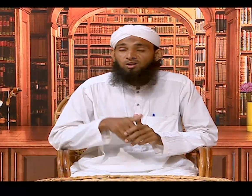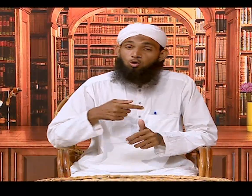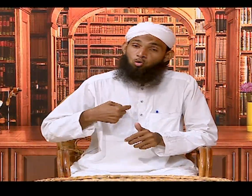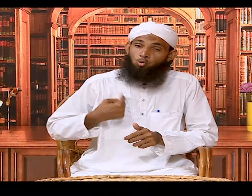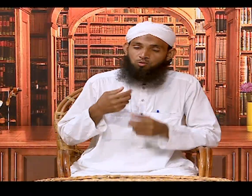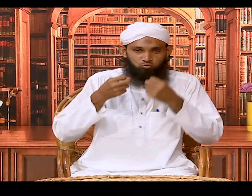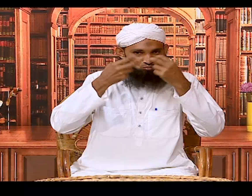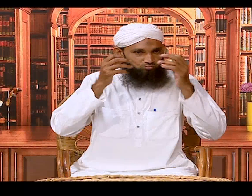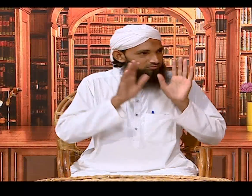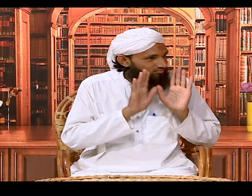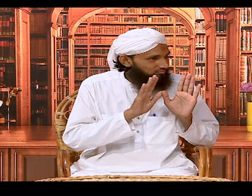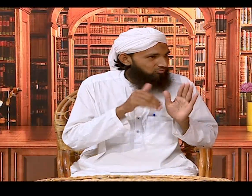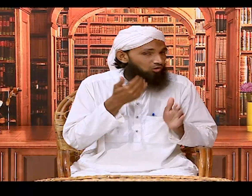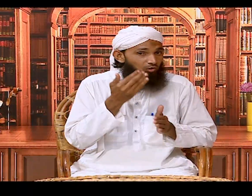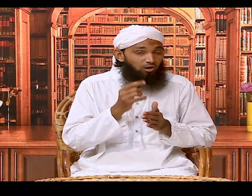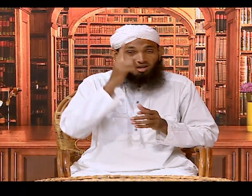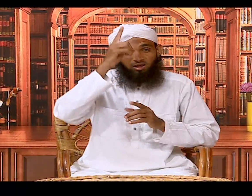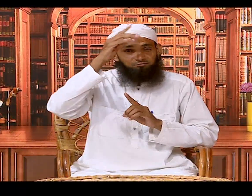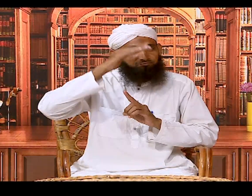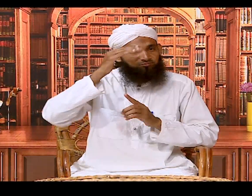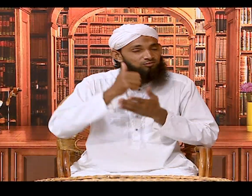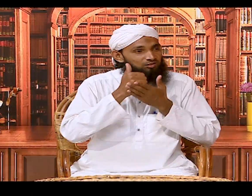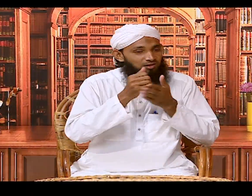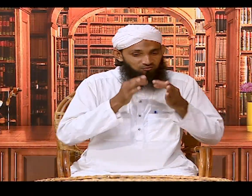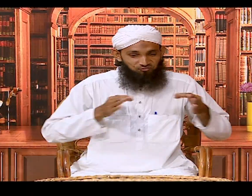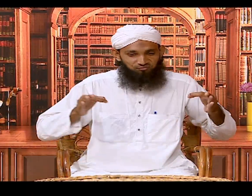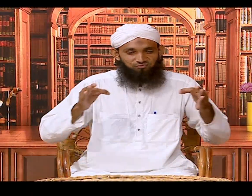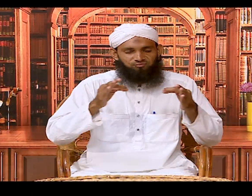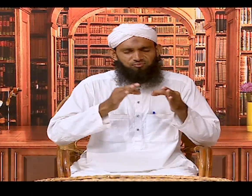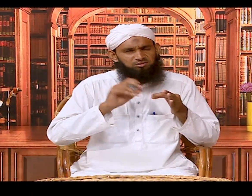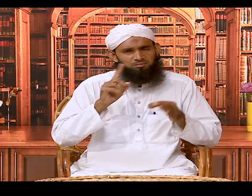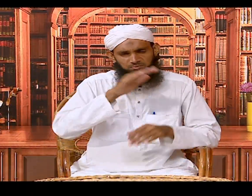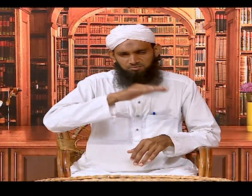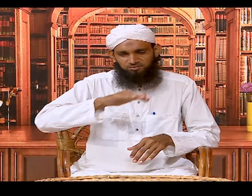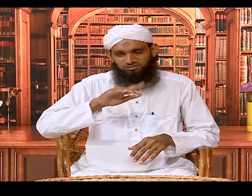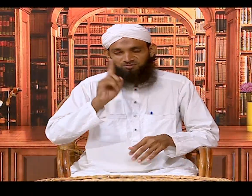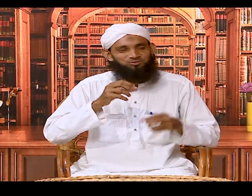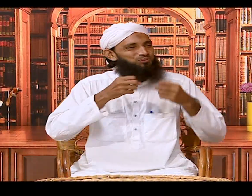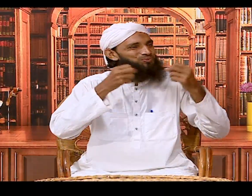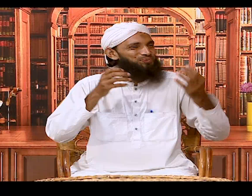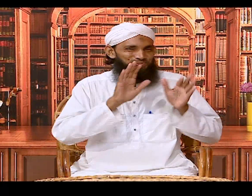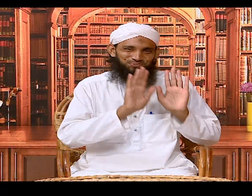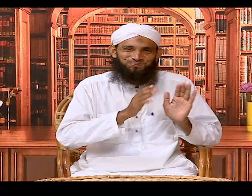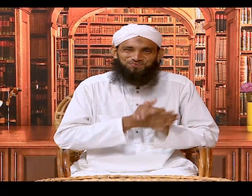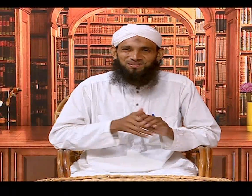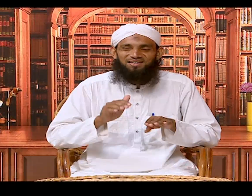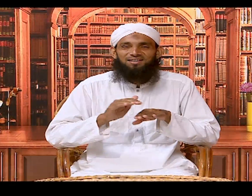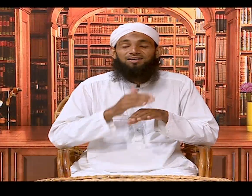وسلم خود بھی نور ہیں، اور اللہ پاک کے فضل سے آپ کی نسل پاک کا بچہ بچہ بھی نور ہے۔ دیکھیے،